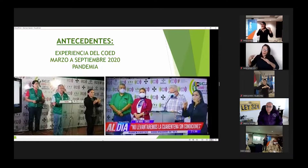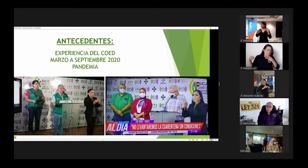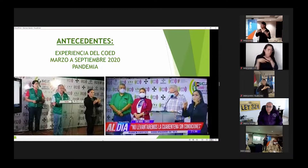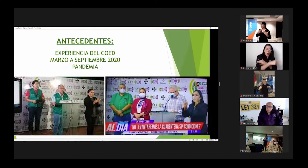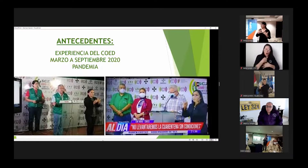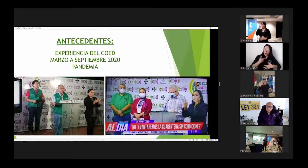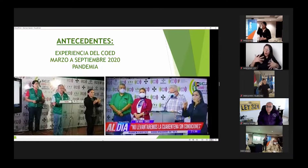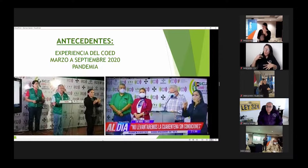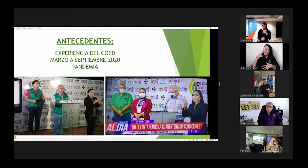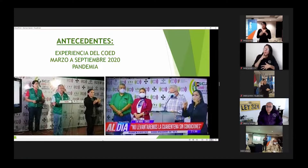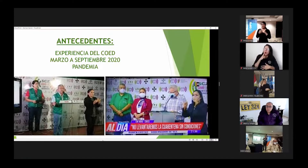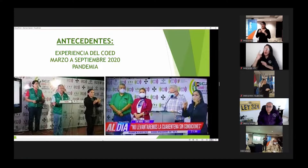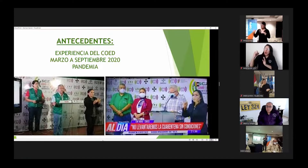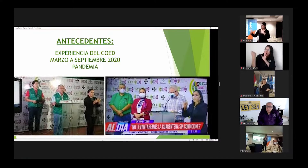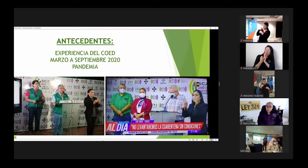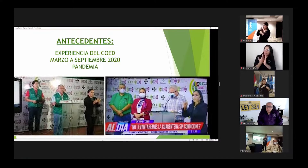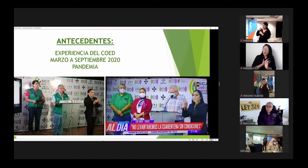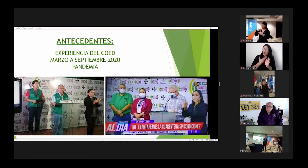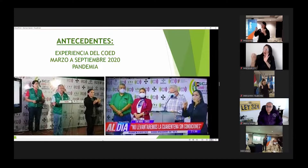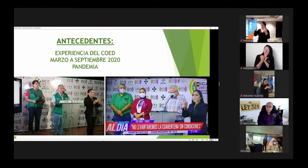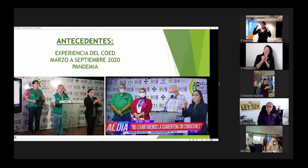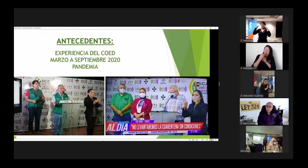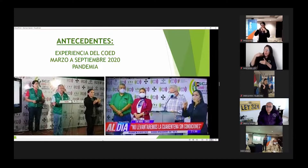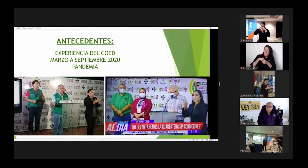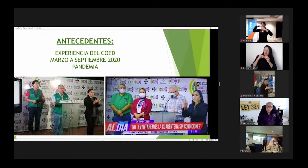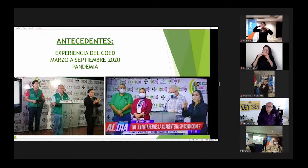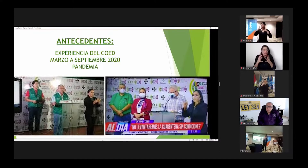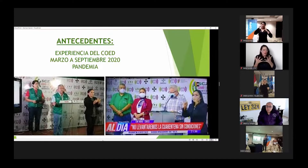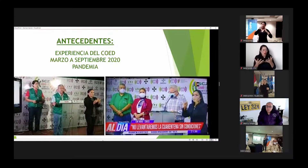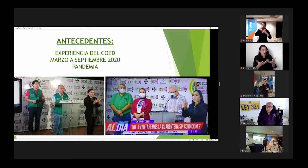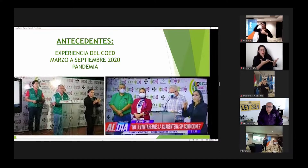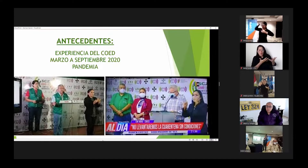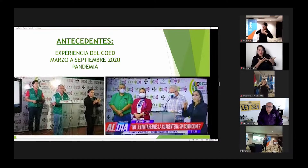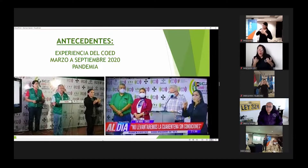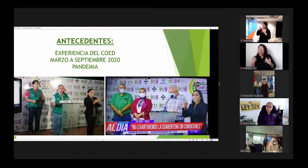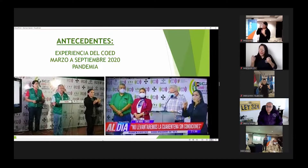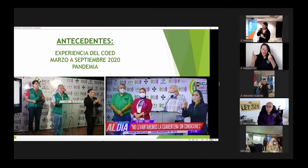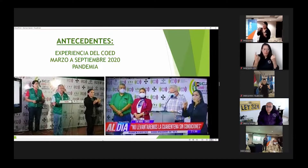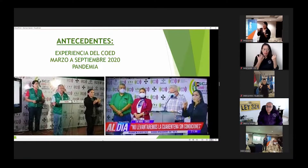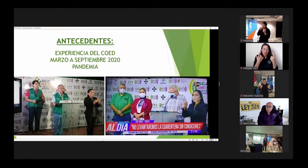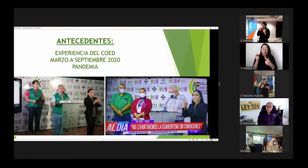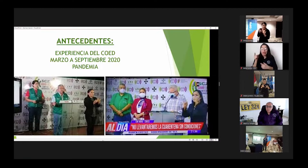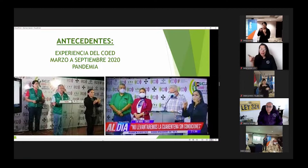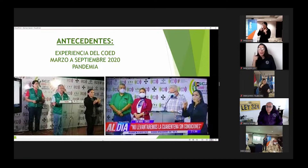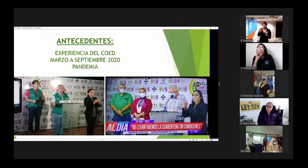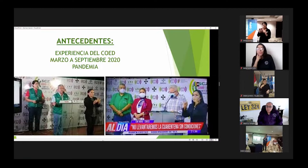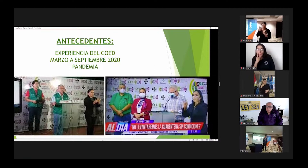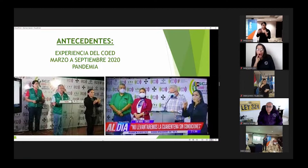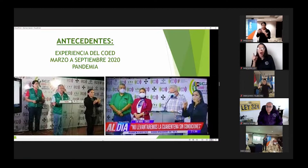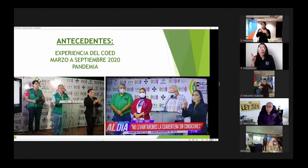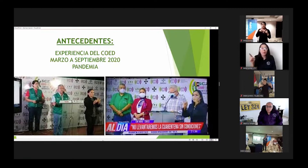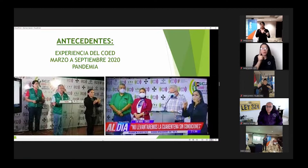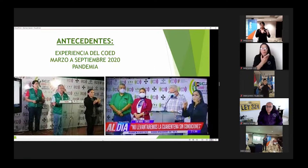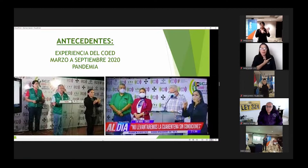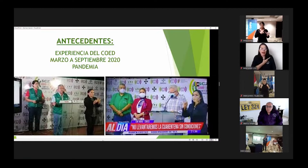mi papá me quiere encerrar, no comprendían que estábamos en confinamiento. Entonces este padre con esa desesperación se va